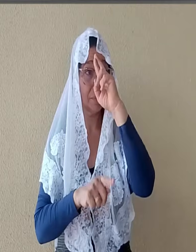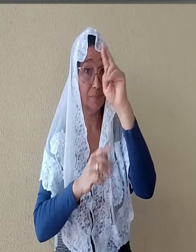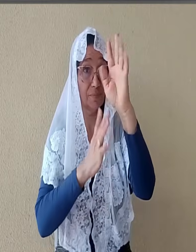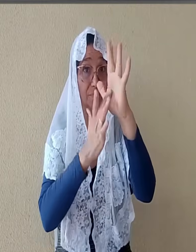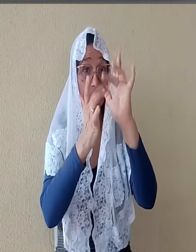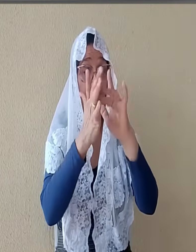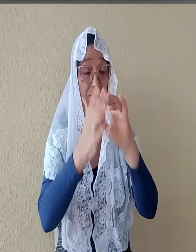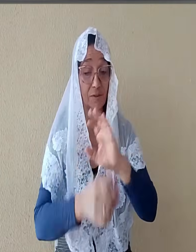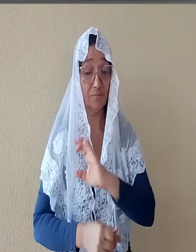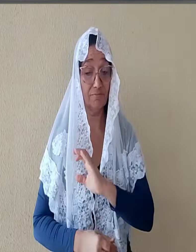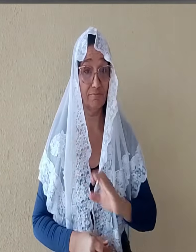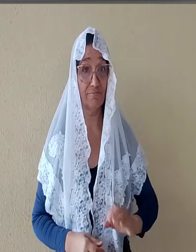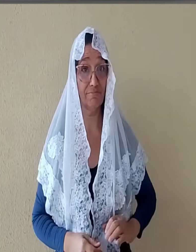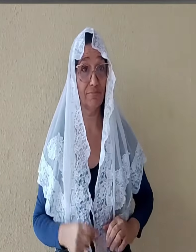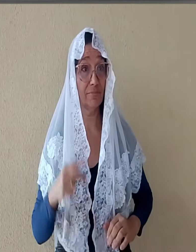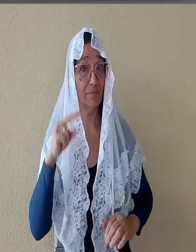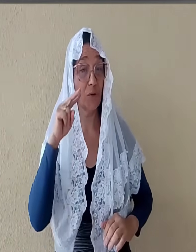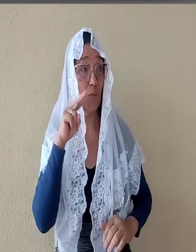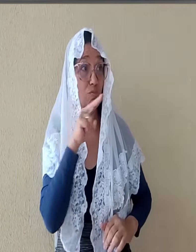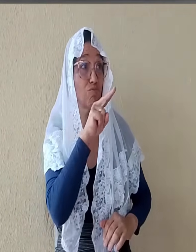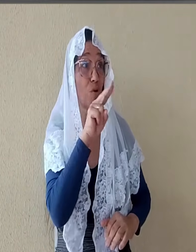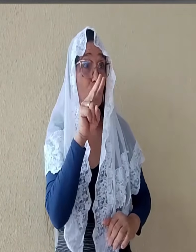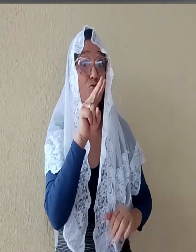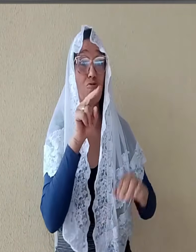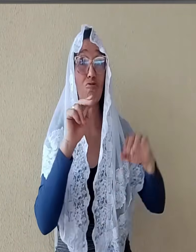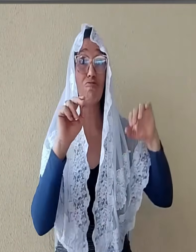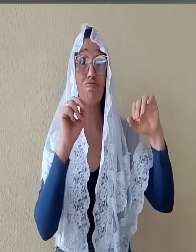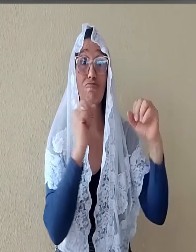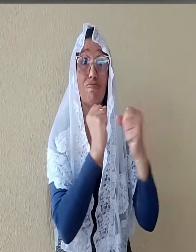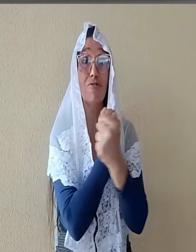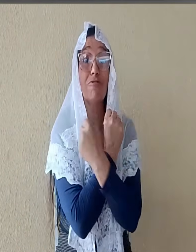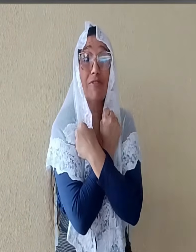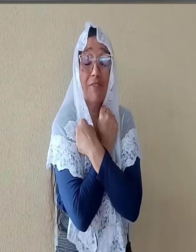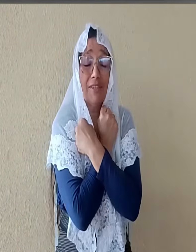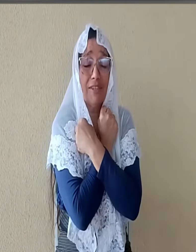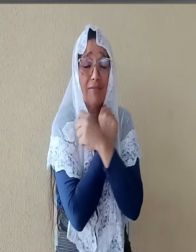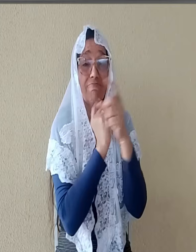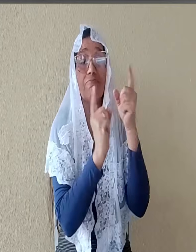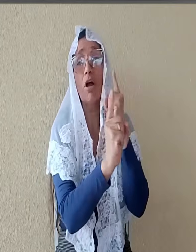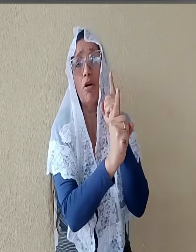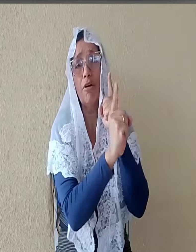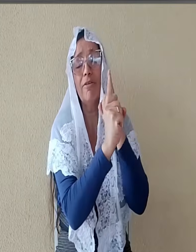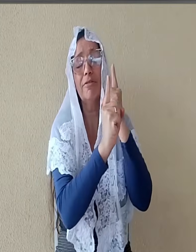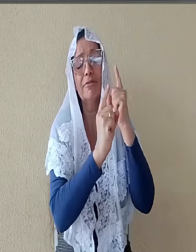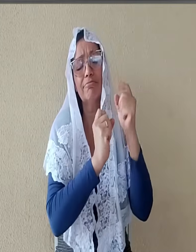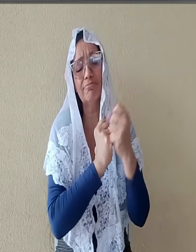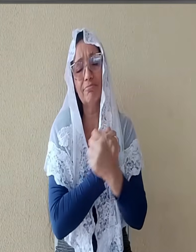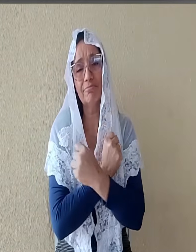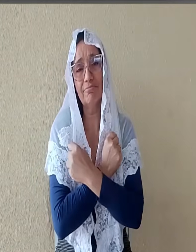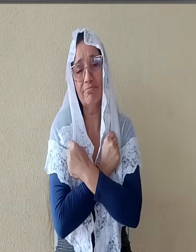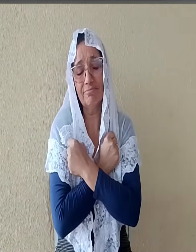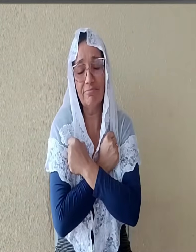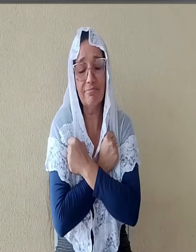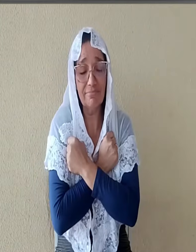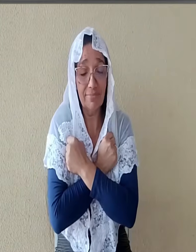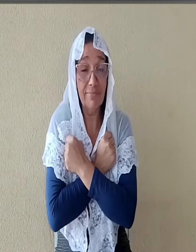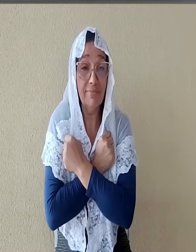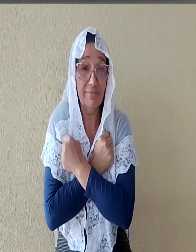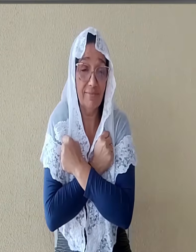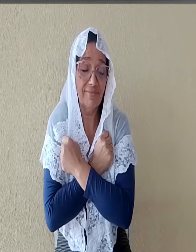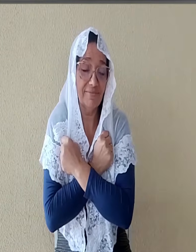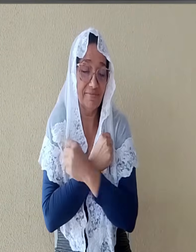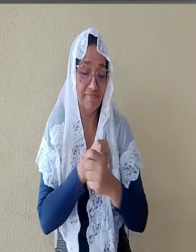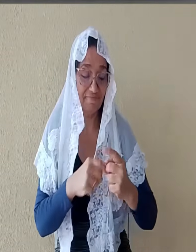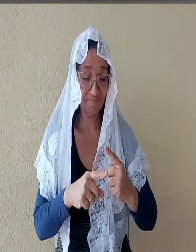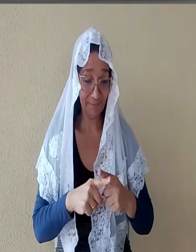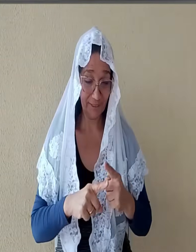nós vencemos também, que não foi em vão a luta dele, a luta dos apóstolos, irmão, a luta da